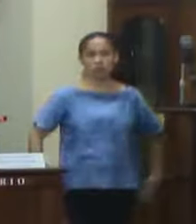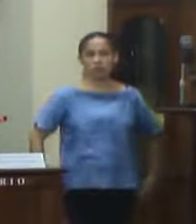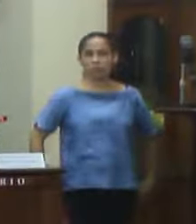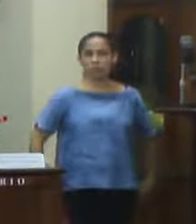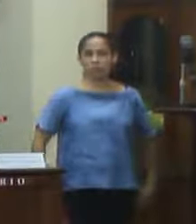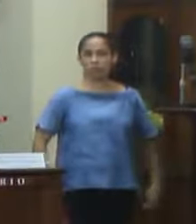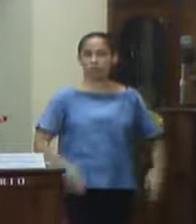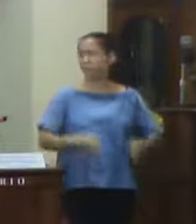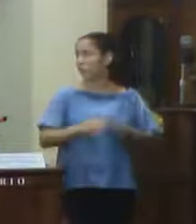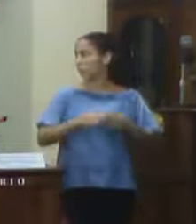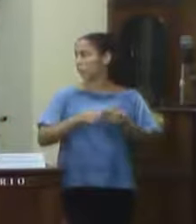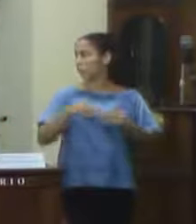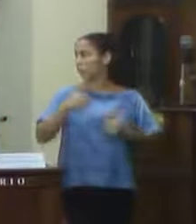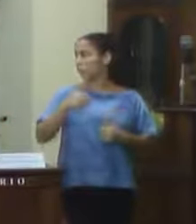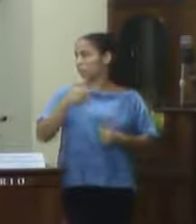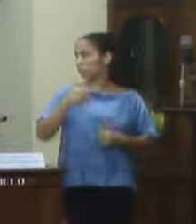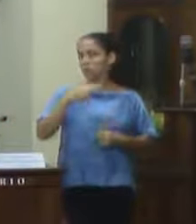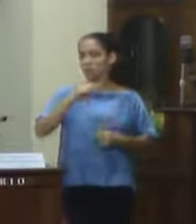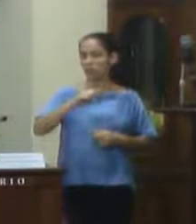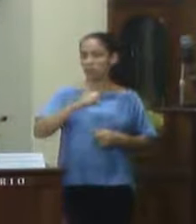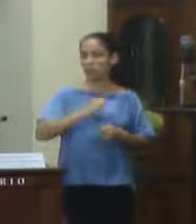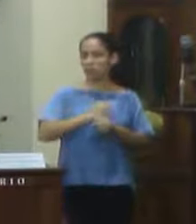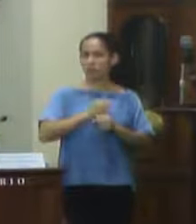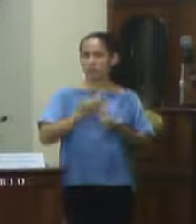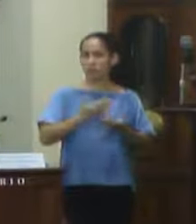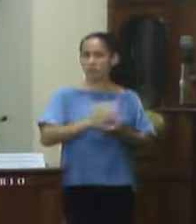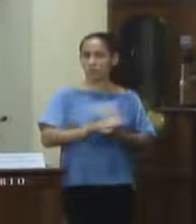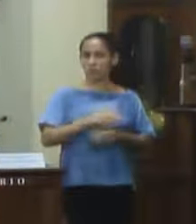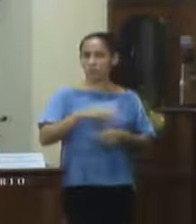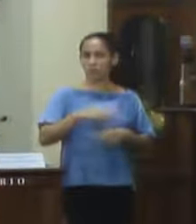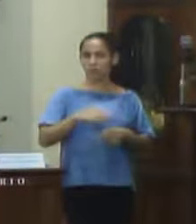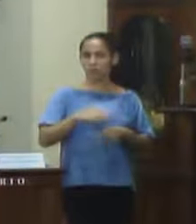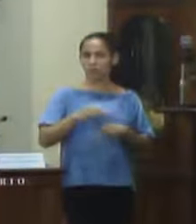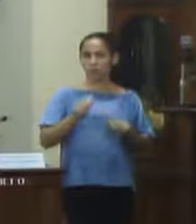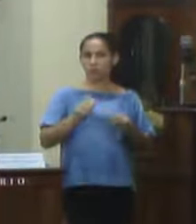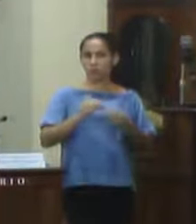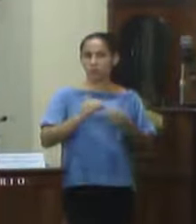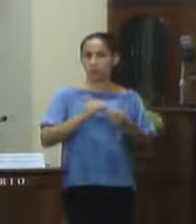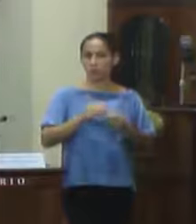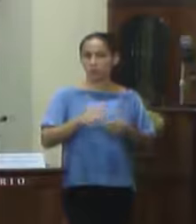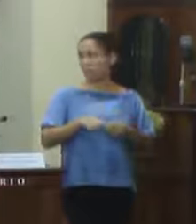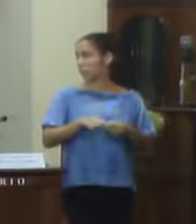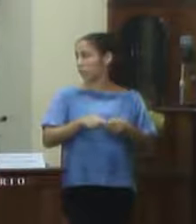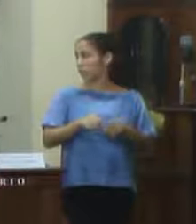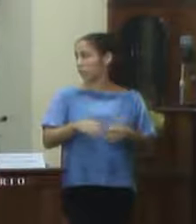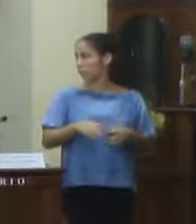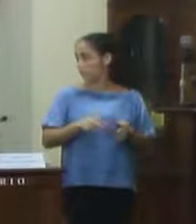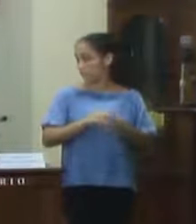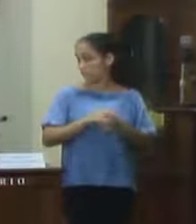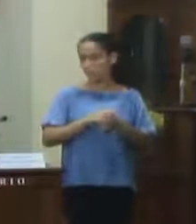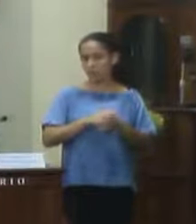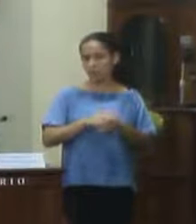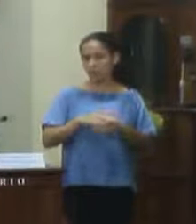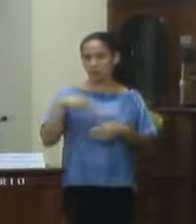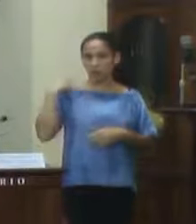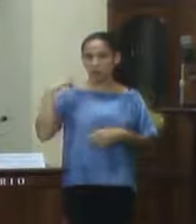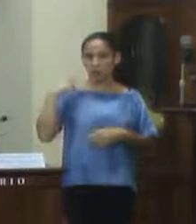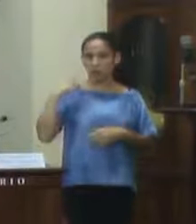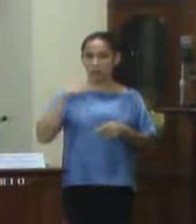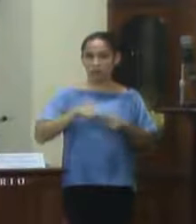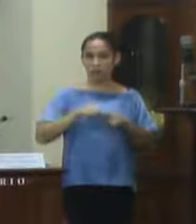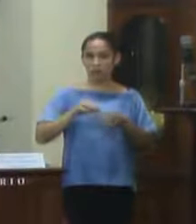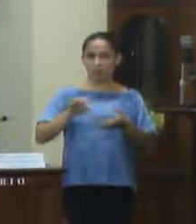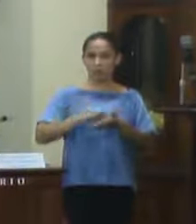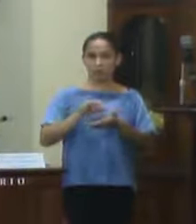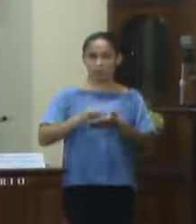Requerimento número 179 de 2018. Mesa diretora da Câmara Municipal de Valença. Os vereadores infracionados no uso de suas